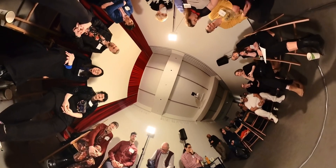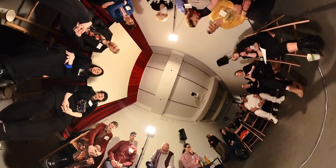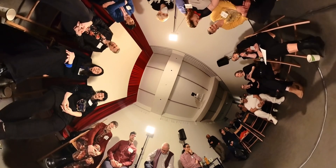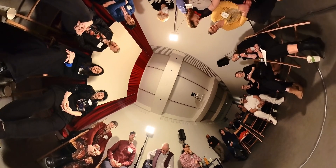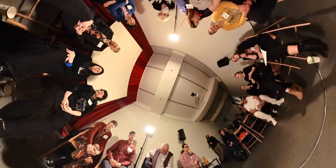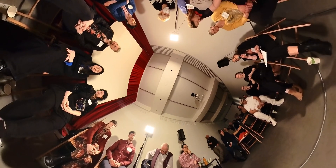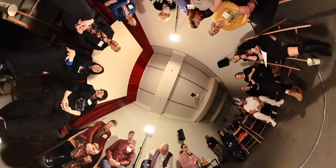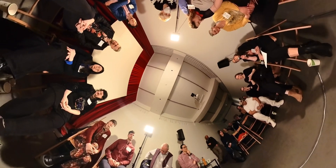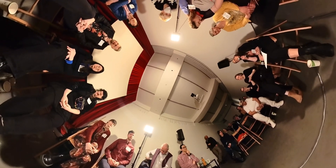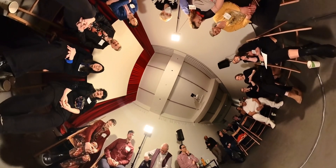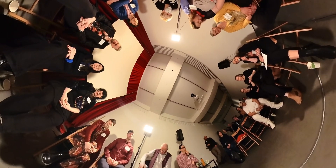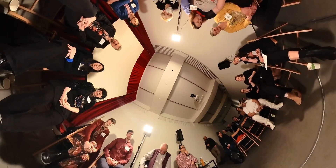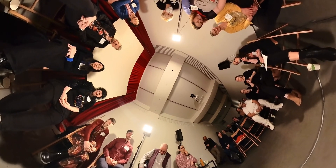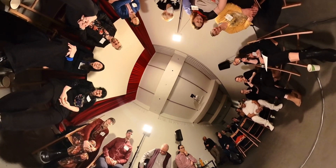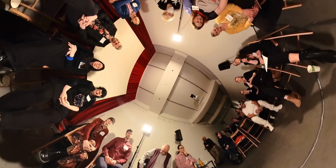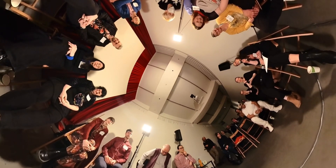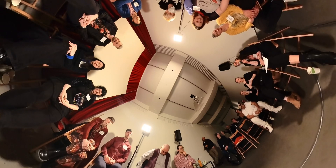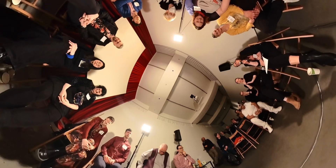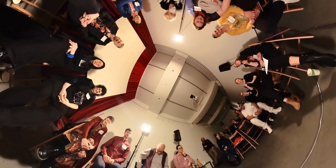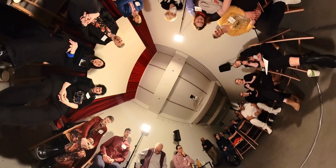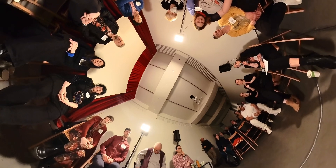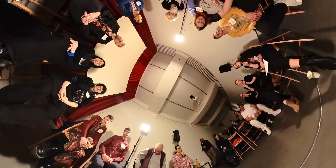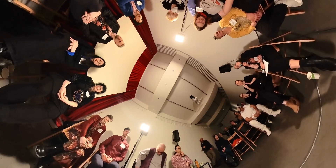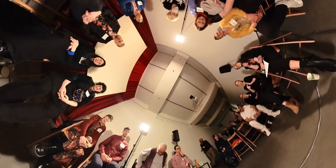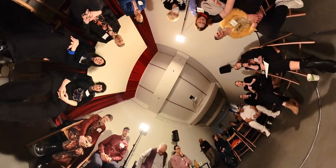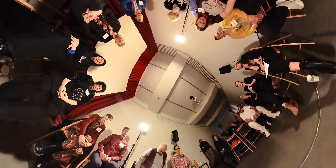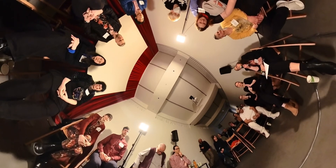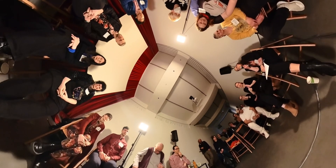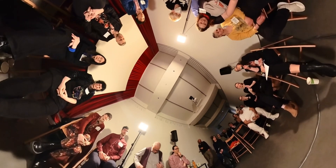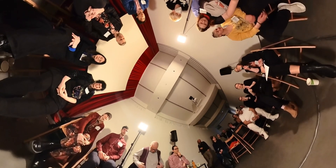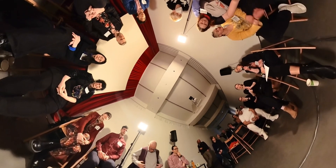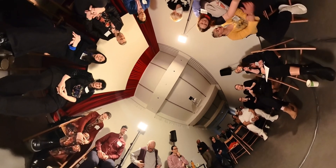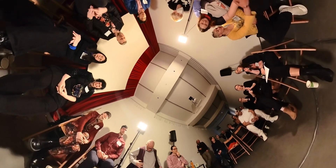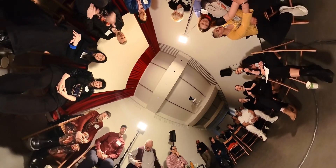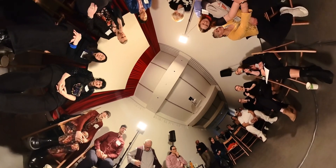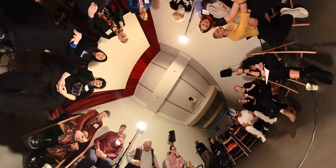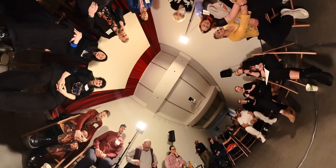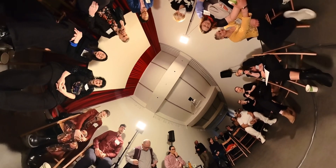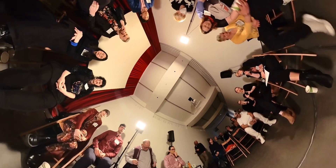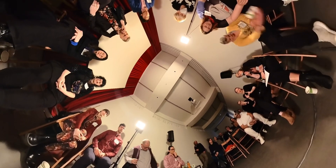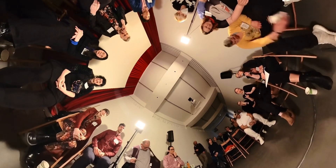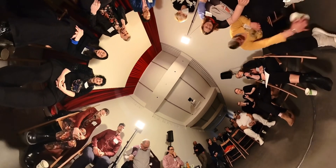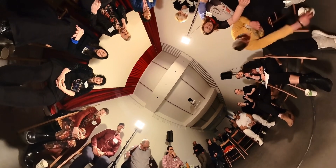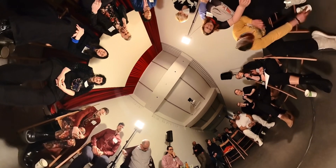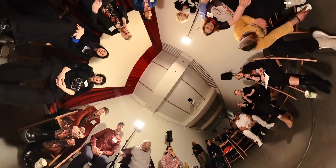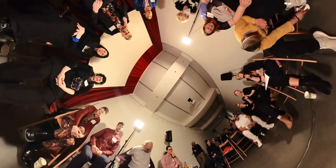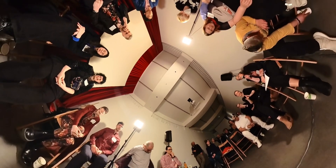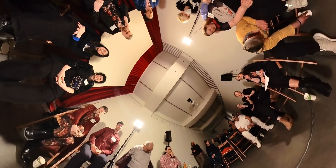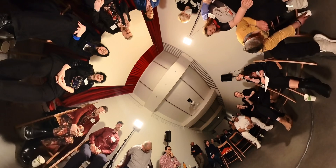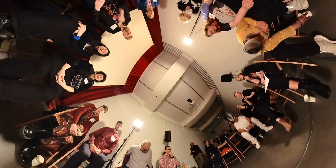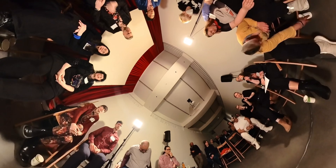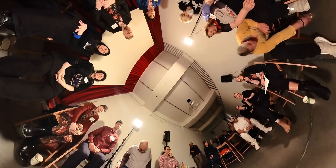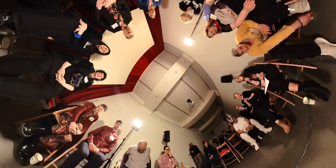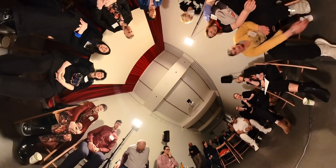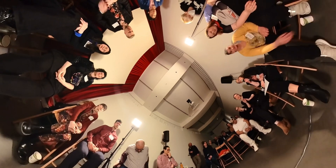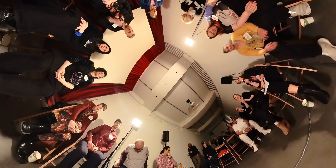trošku prezentováno, že vlastně je to svým způsobem jakoby film, který se i dotýká jakoby